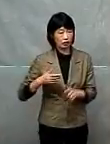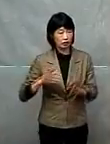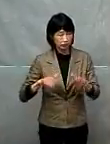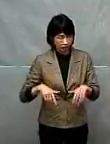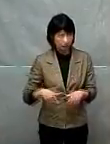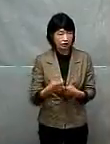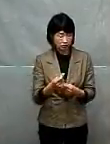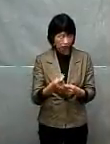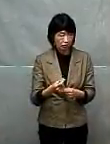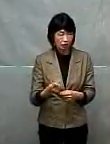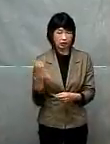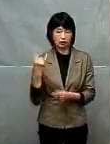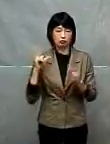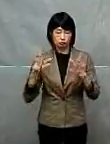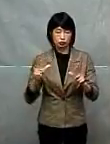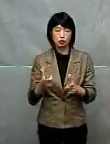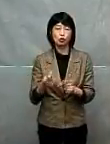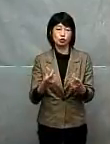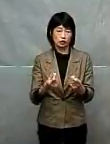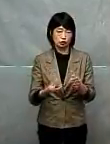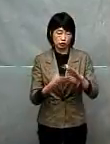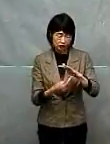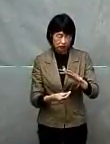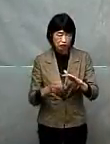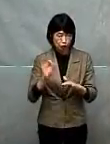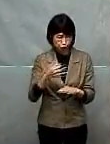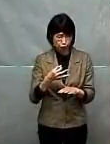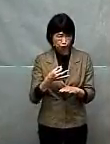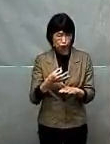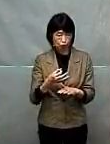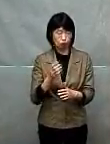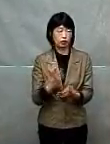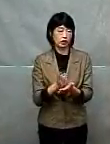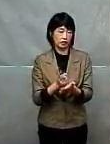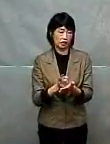ということでありますので、はい、 はい、分かりました、はい。